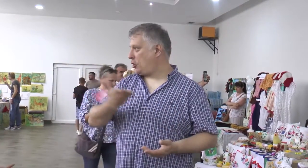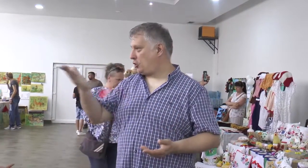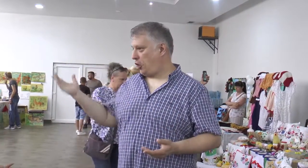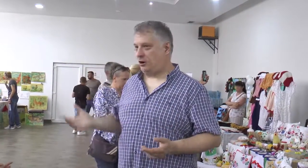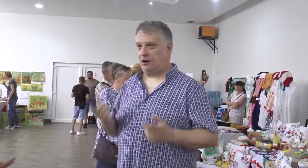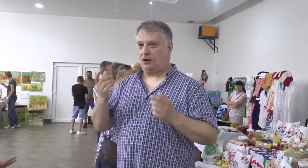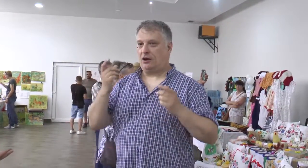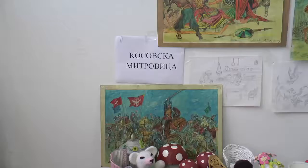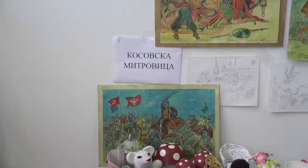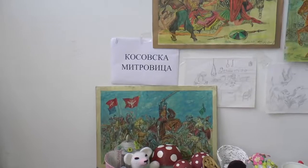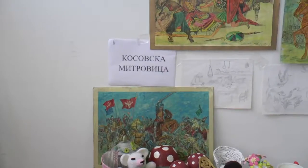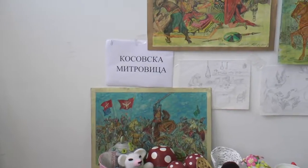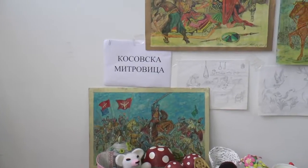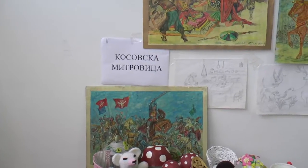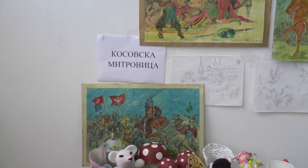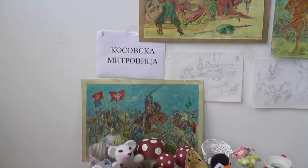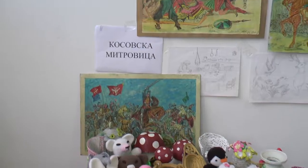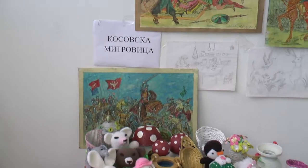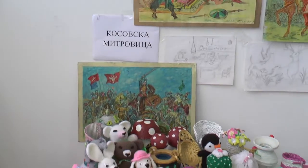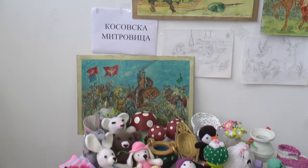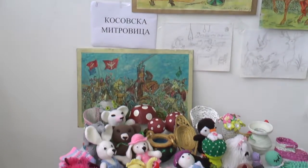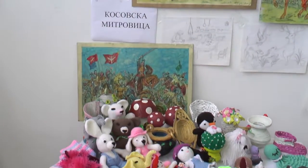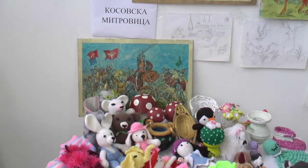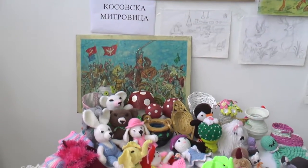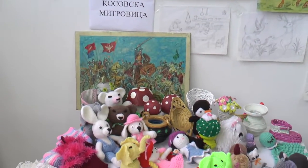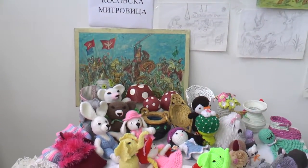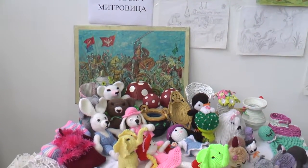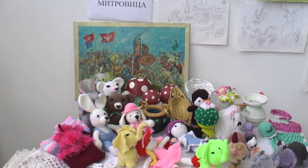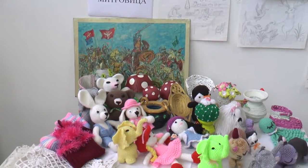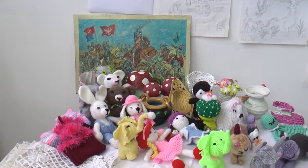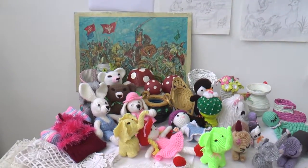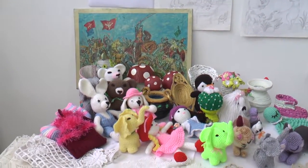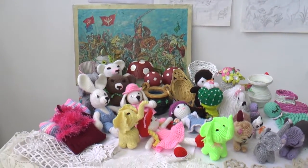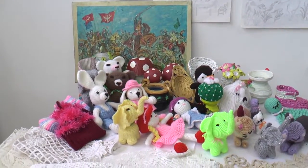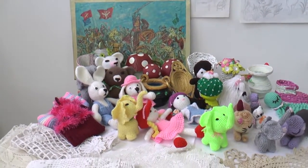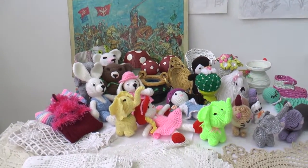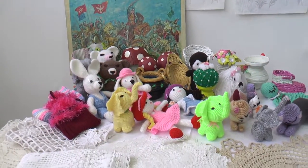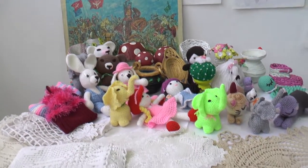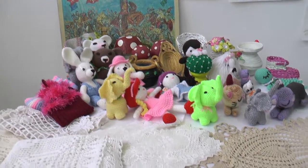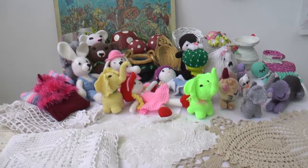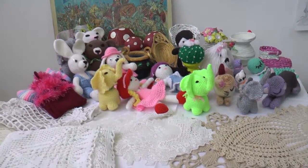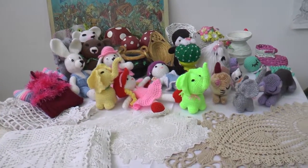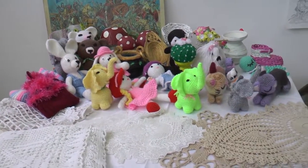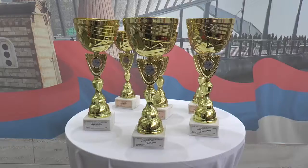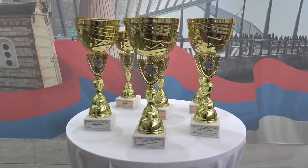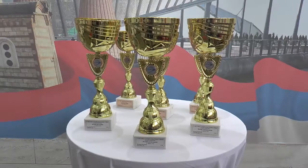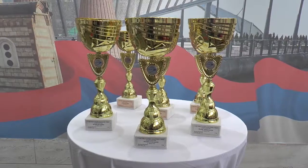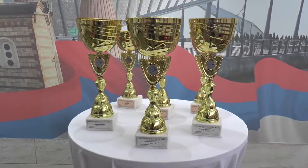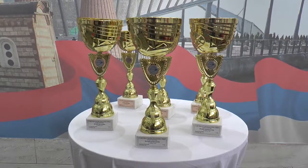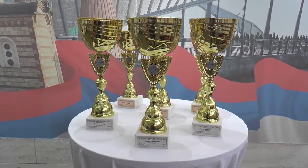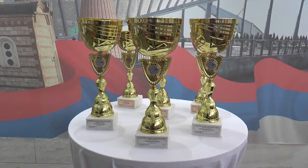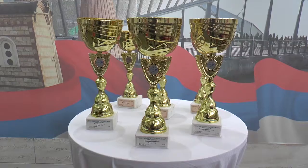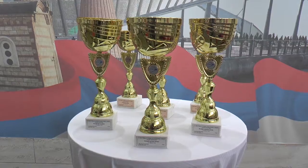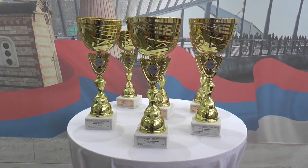radostan što vidim da je mnogo udruženja iz raznih gradova Srbije došlo ovde u Kosovskoj Mitrovica. Jako